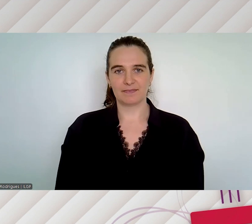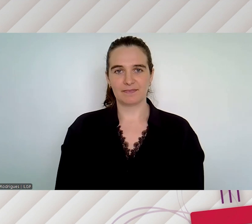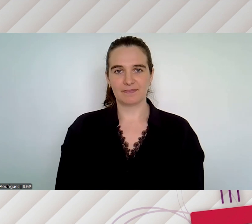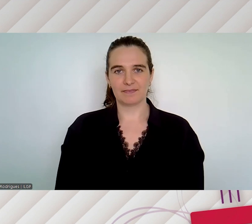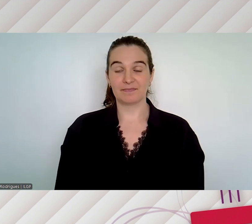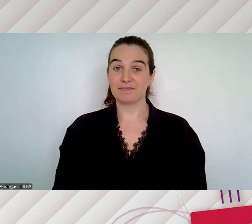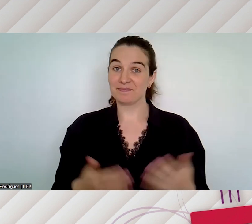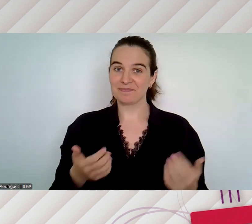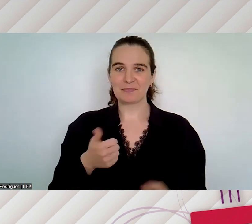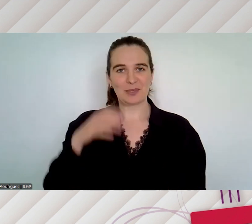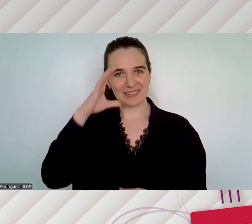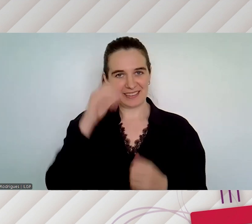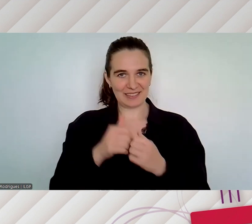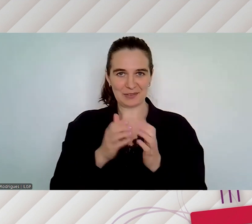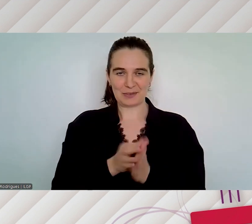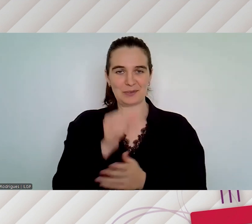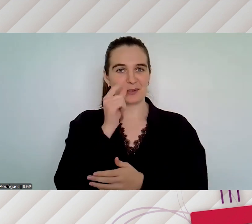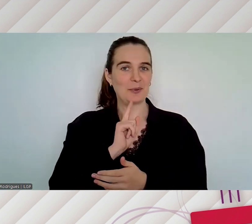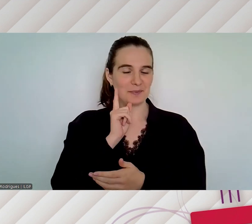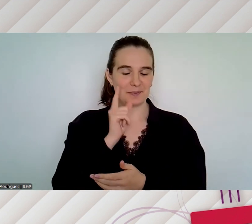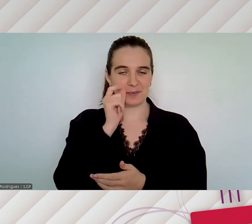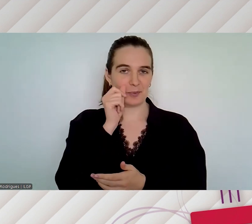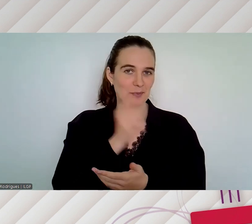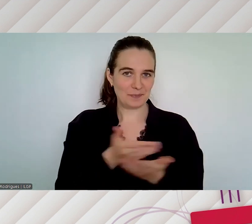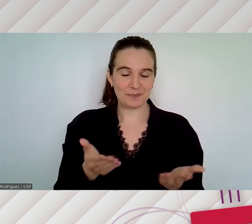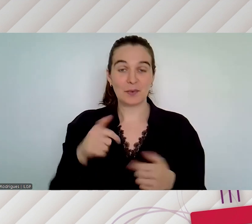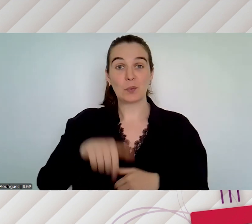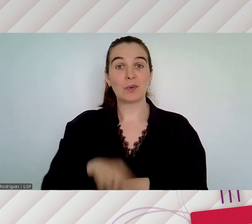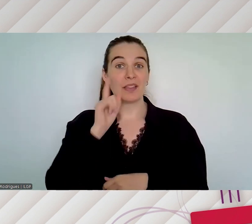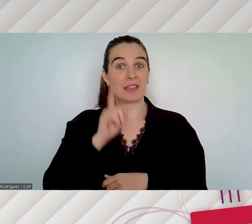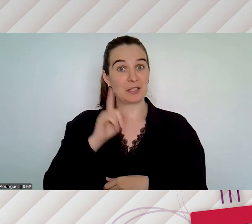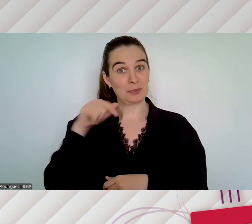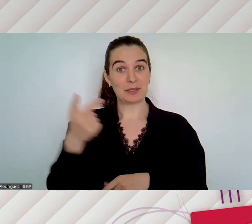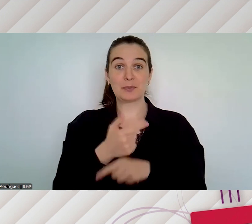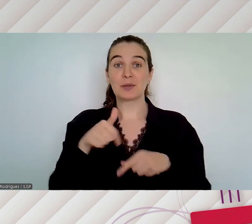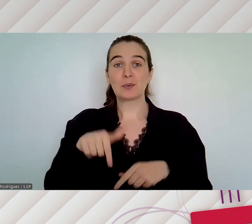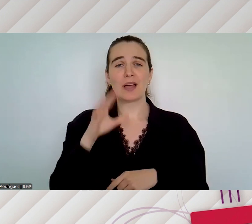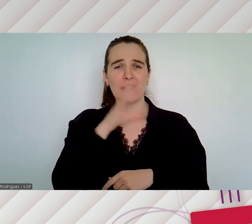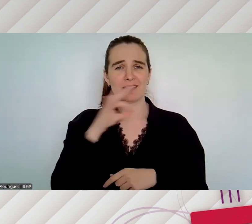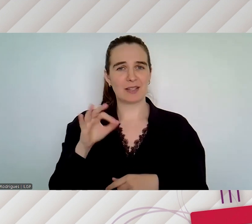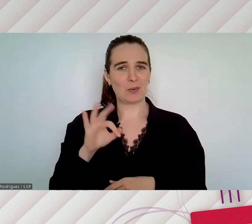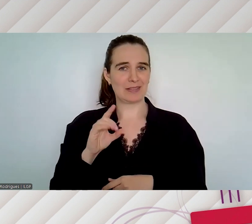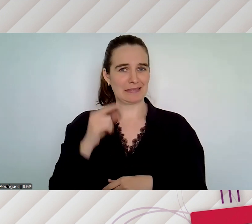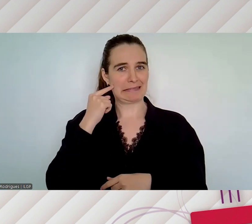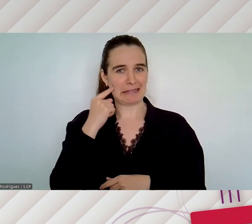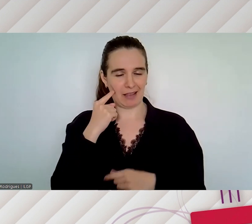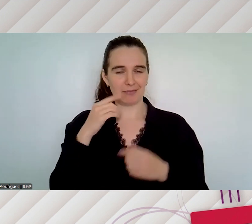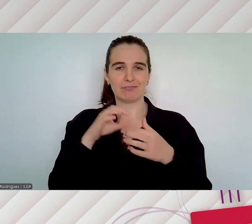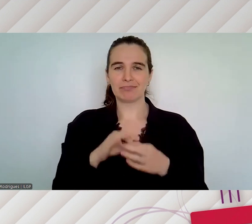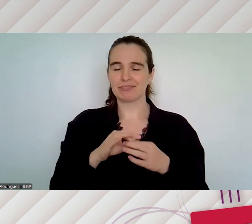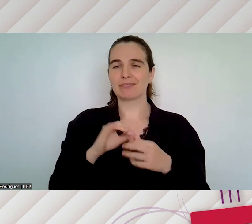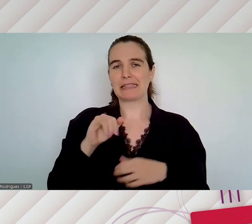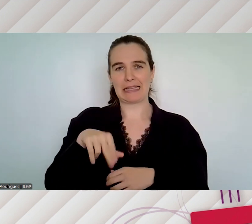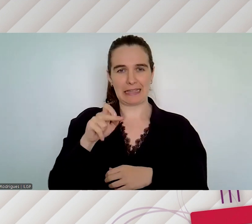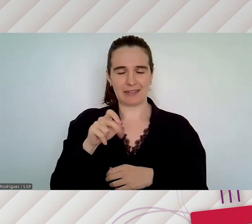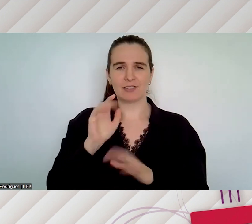Boa tarde a todos e a todas. Hoje é um dia especial. Hoje celebramos os 46 anos do INA, 4 décadas e meia de